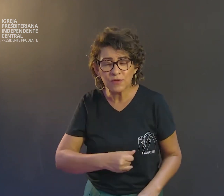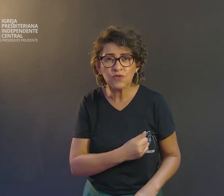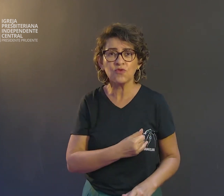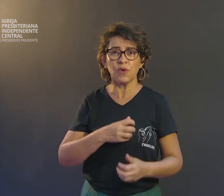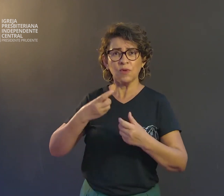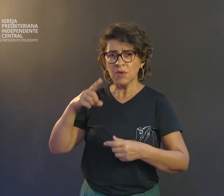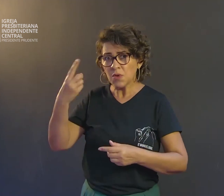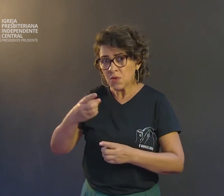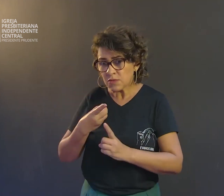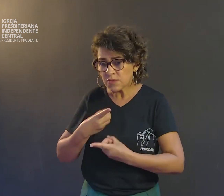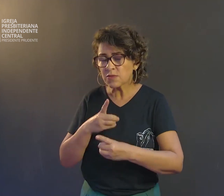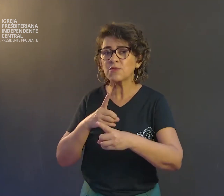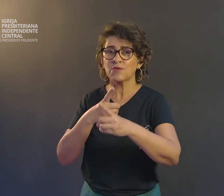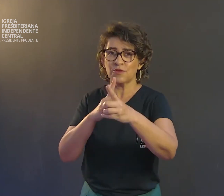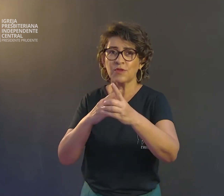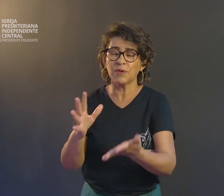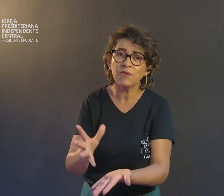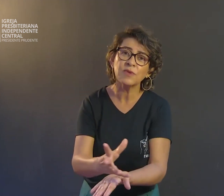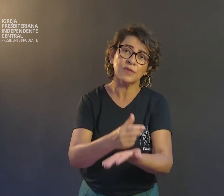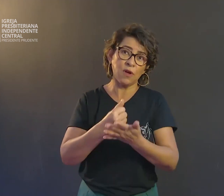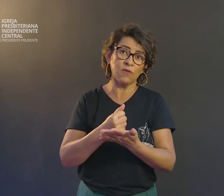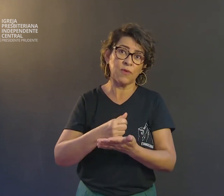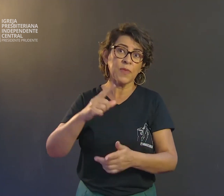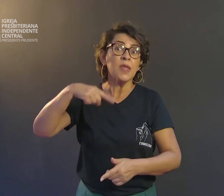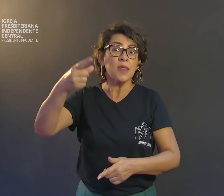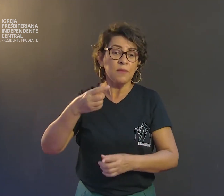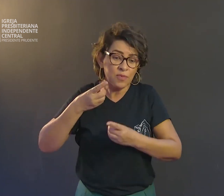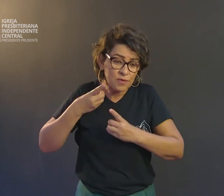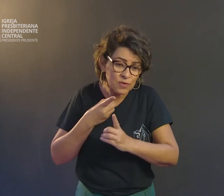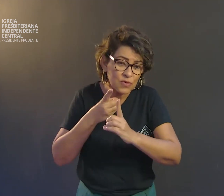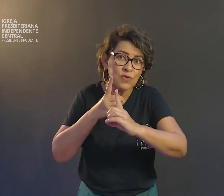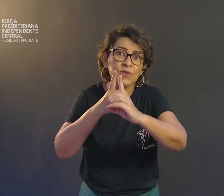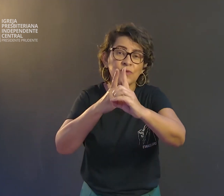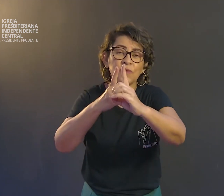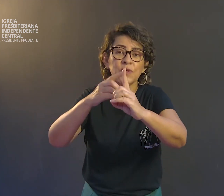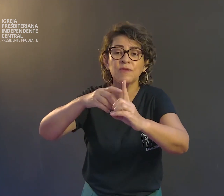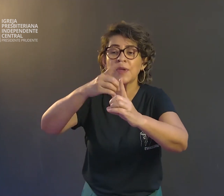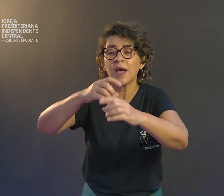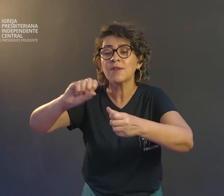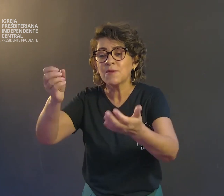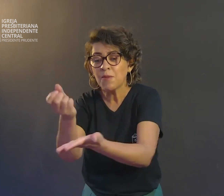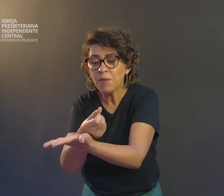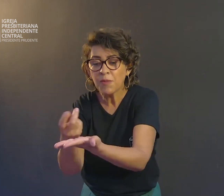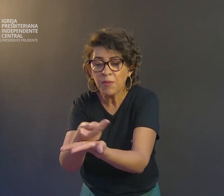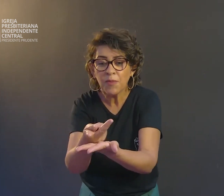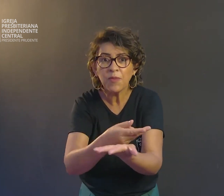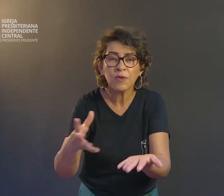Jesus e depois enviados para o mundo para libertar e salvar os perdidos, você e